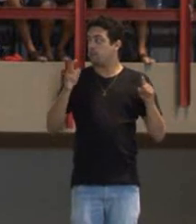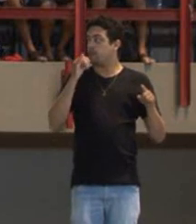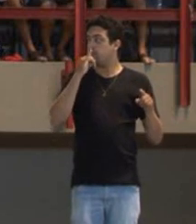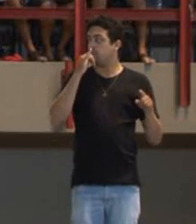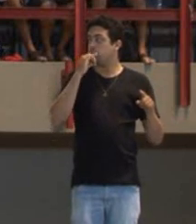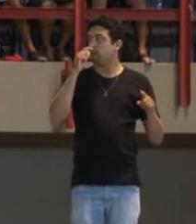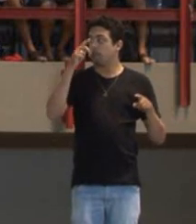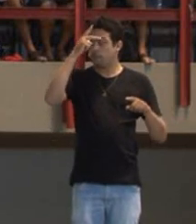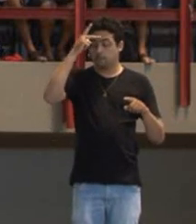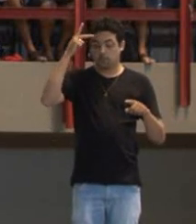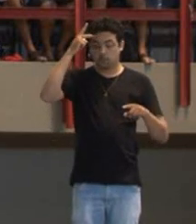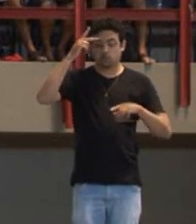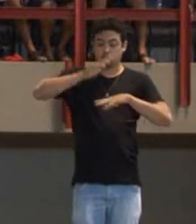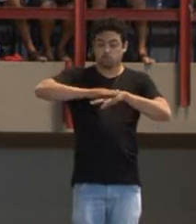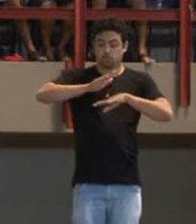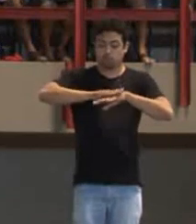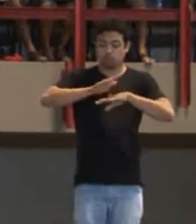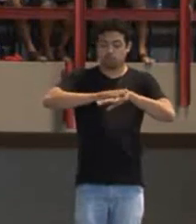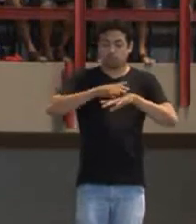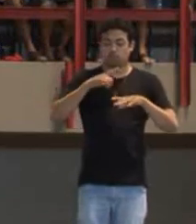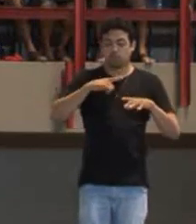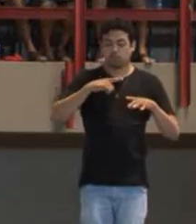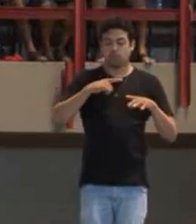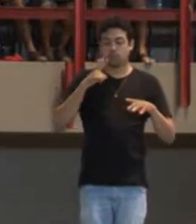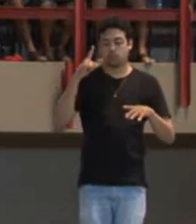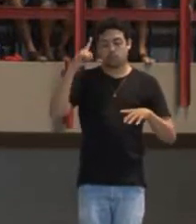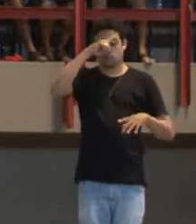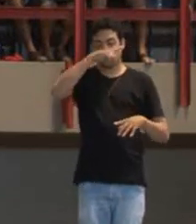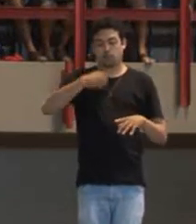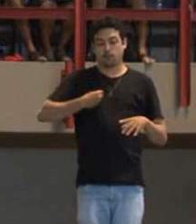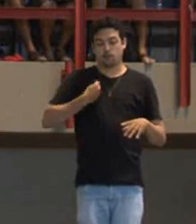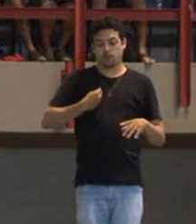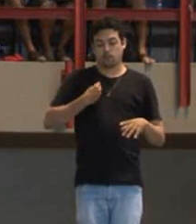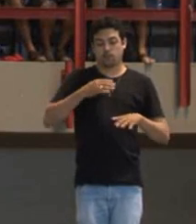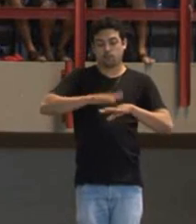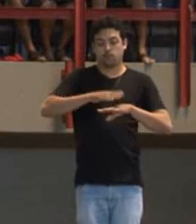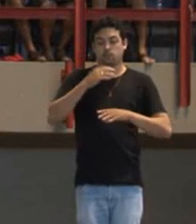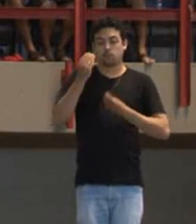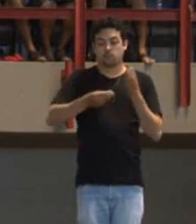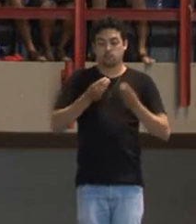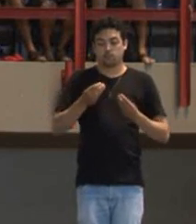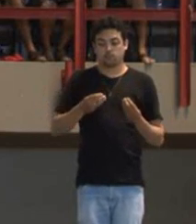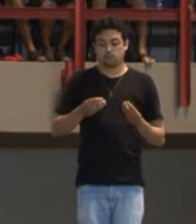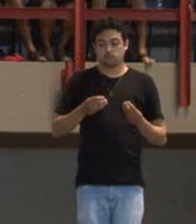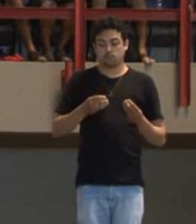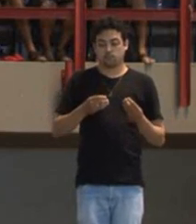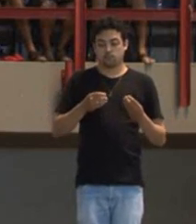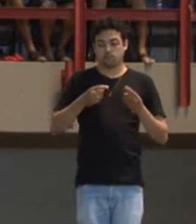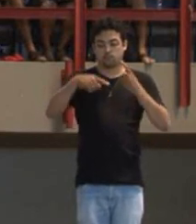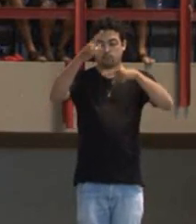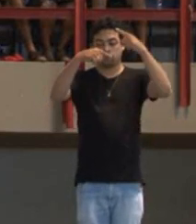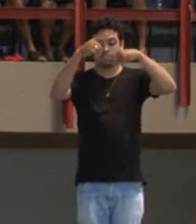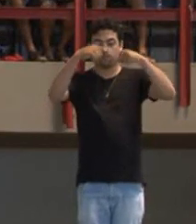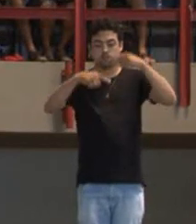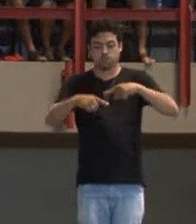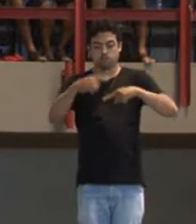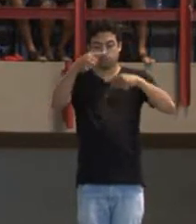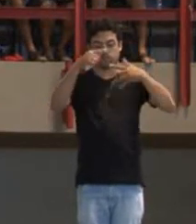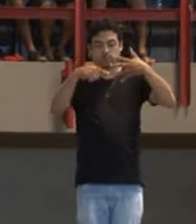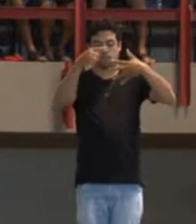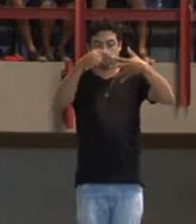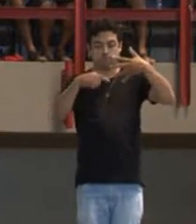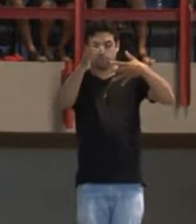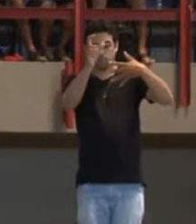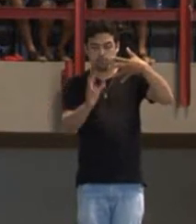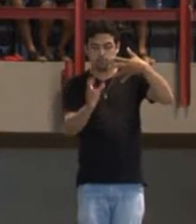o elaborador de prova quer complicar a vida do aluno, tu sabe o que ele faz? Ele escreve em ordem aleatória.